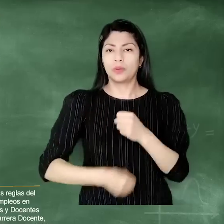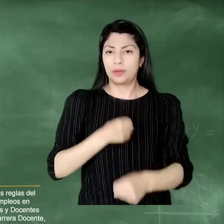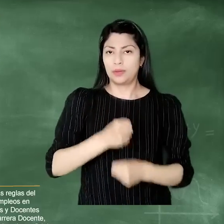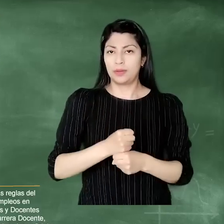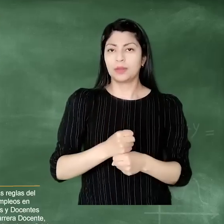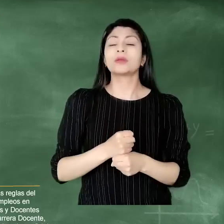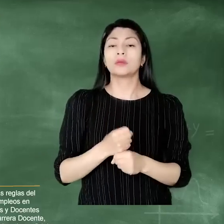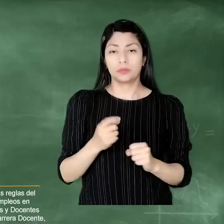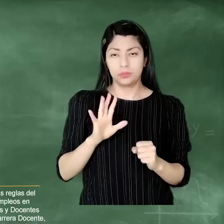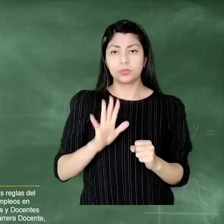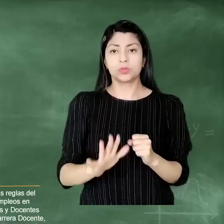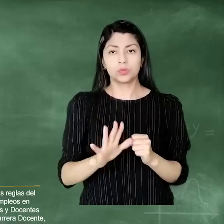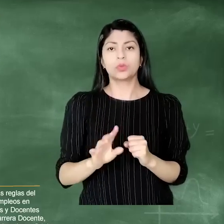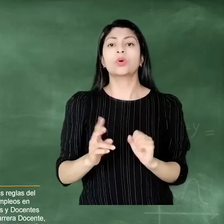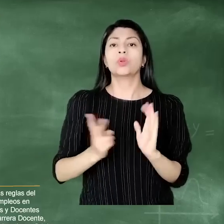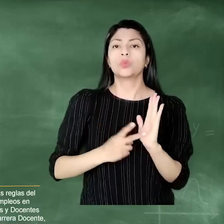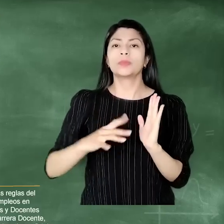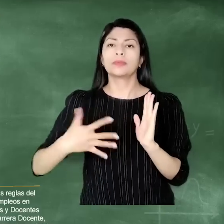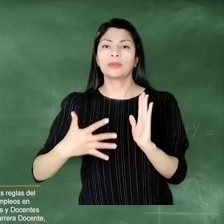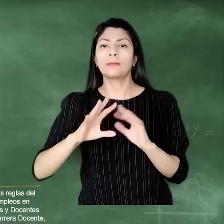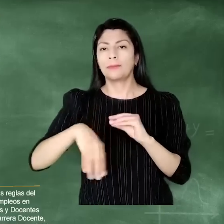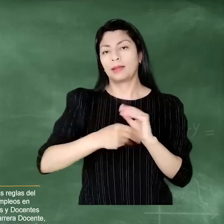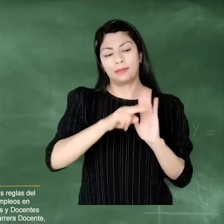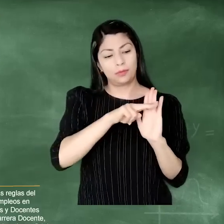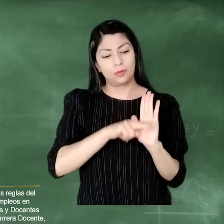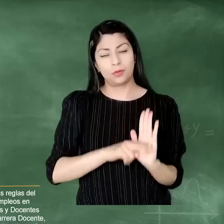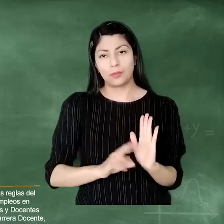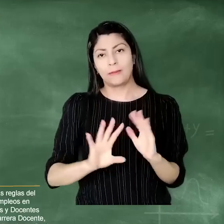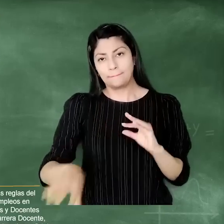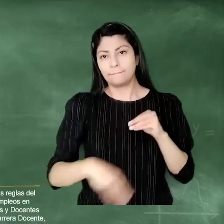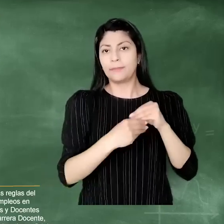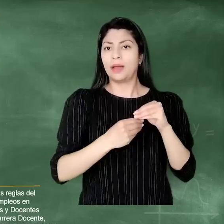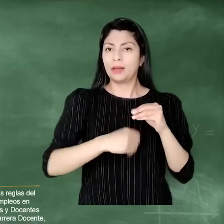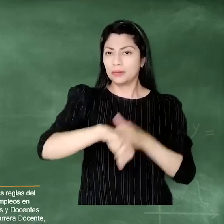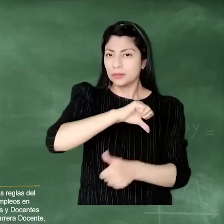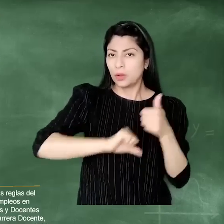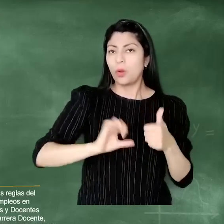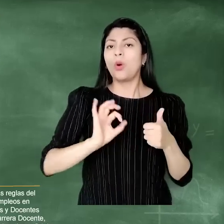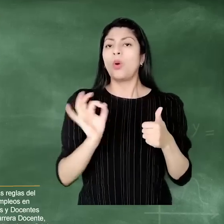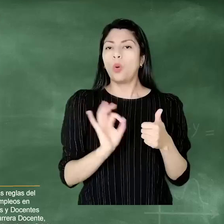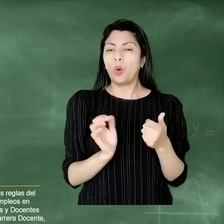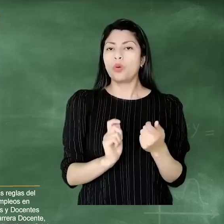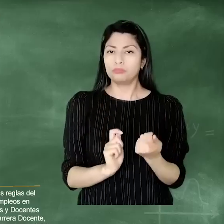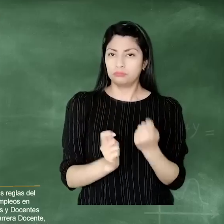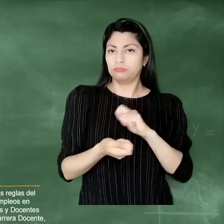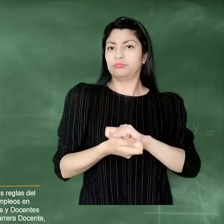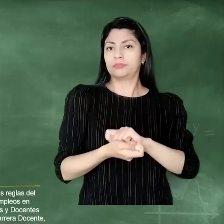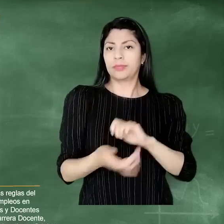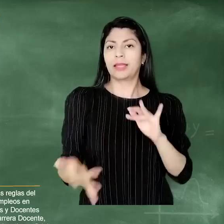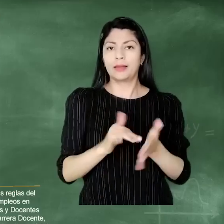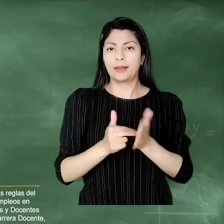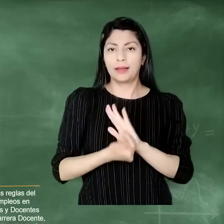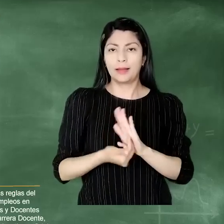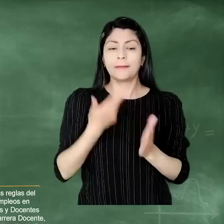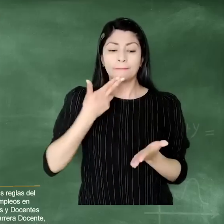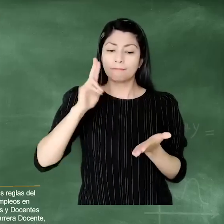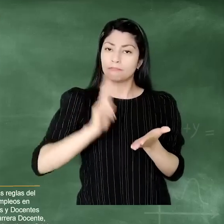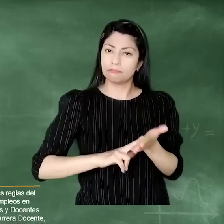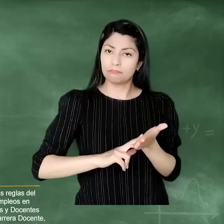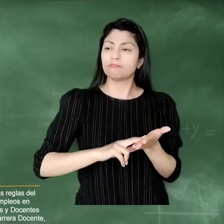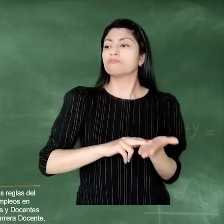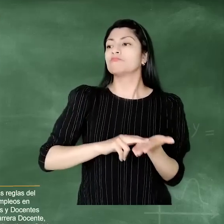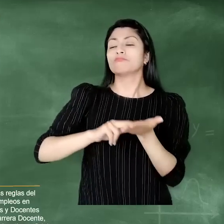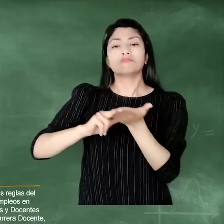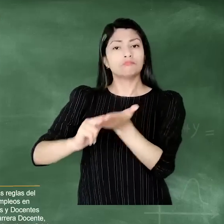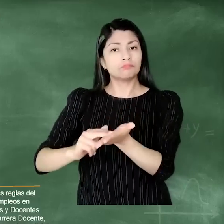Ley 760 de 2005, o las normas que las adicionen, modifiquen o sustituyan, la que